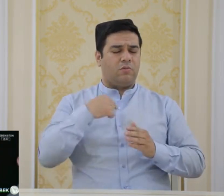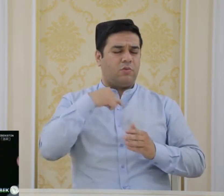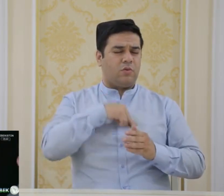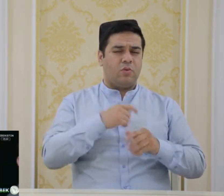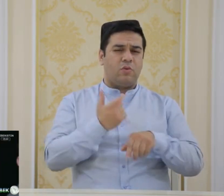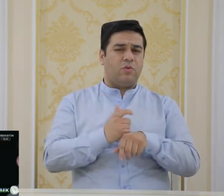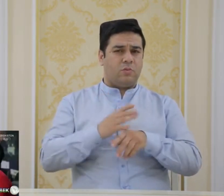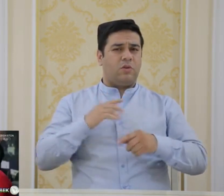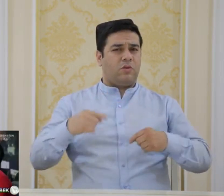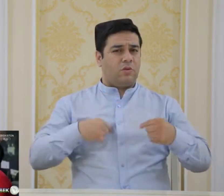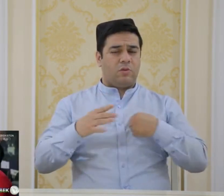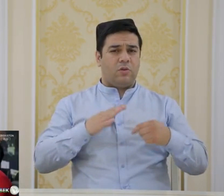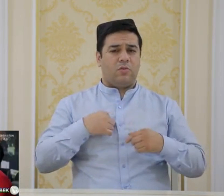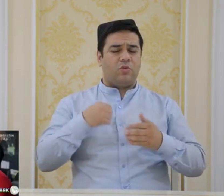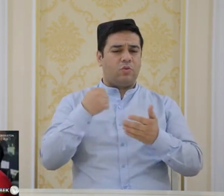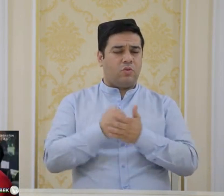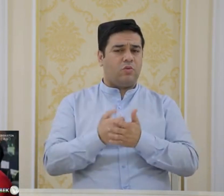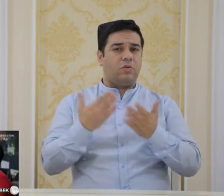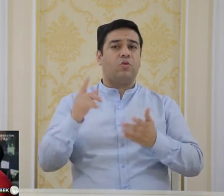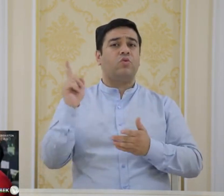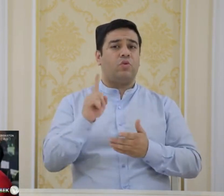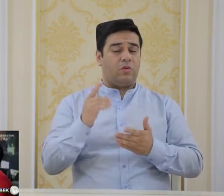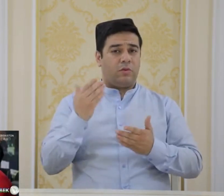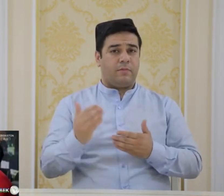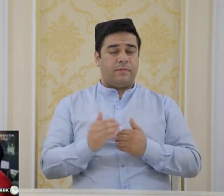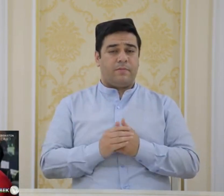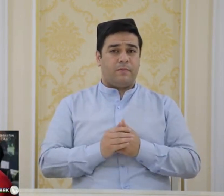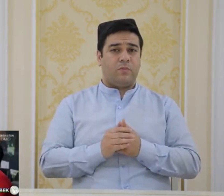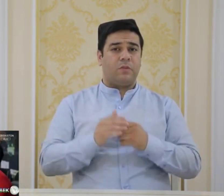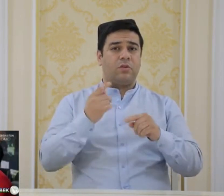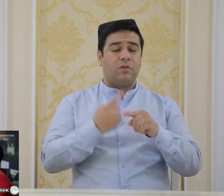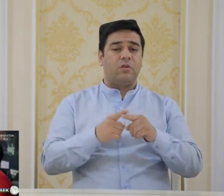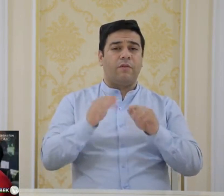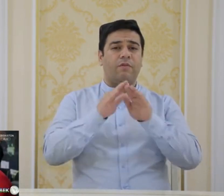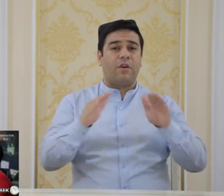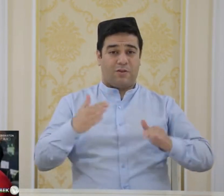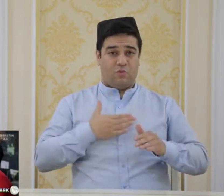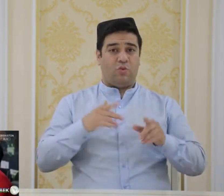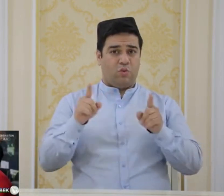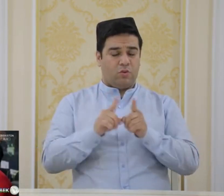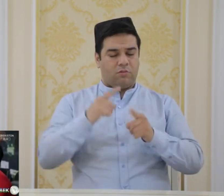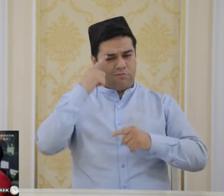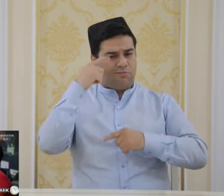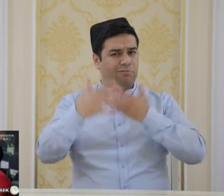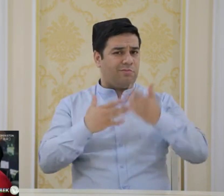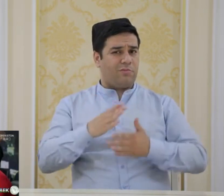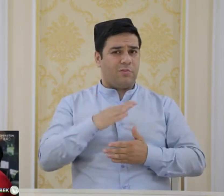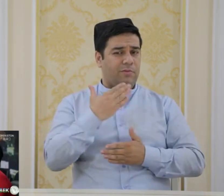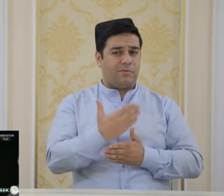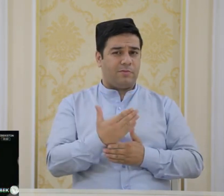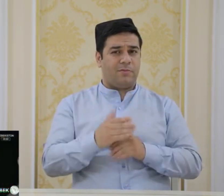yig'latishga majbur bo'ldim. Maqsad shu yo'ldan bolalarni qaytarish maqsadi bilan